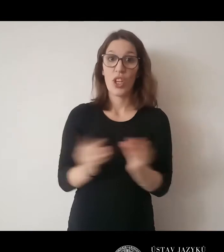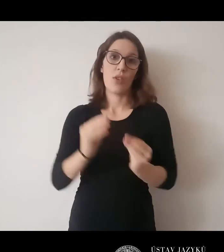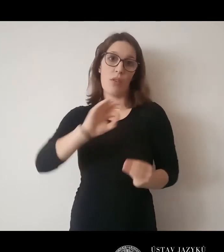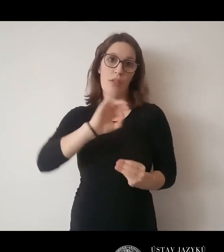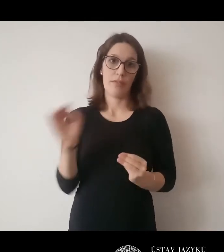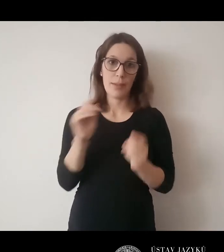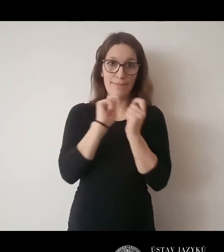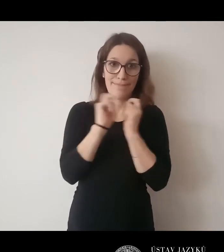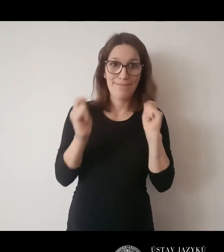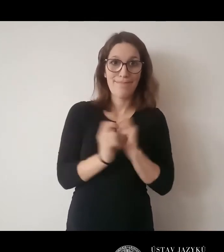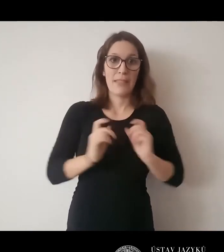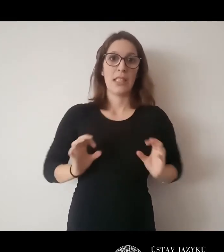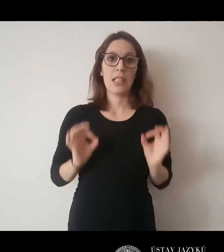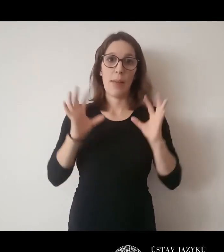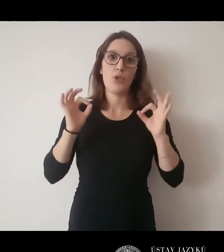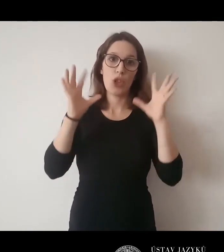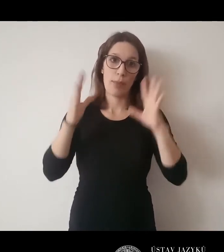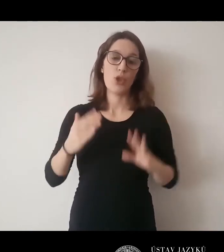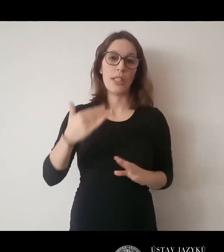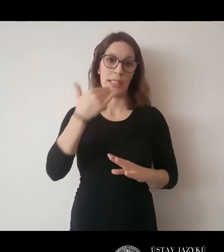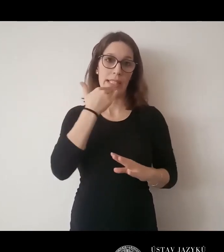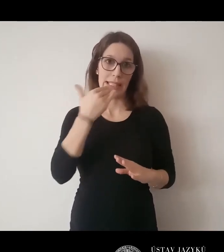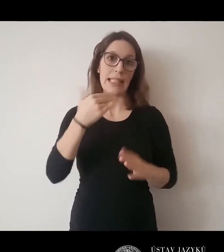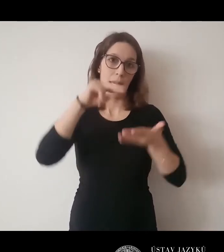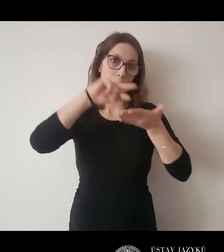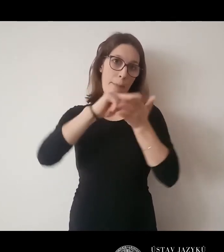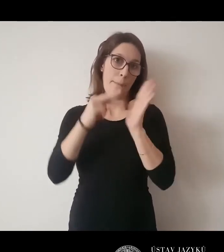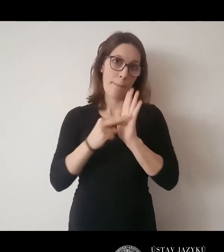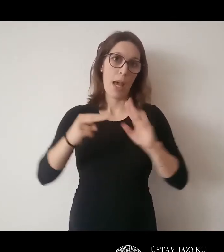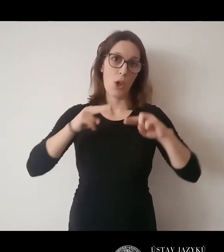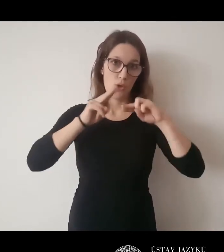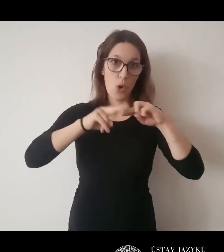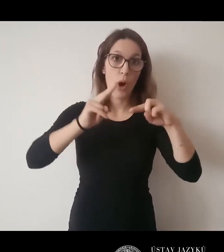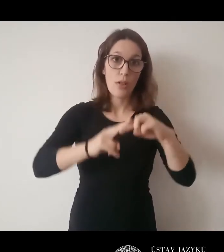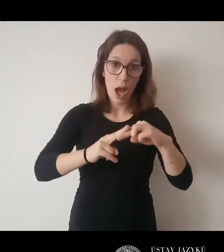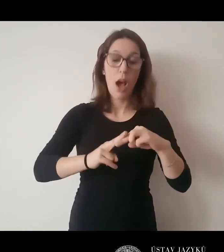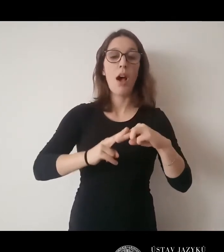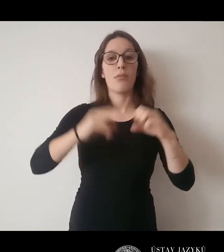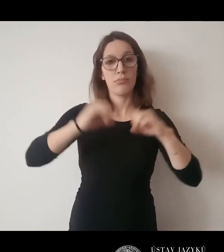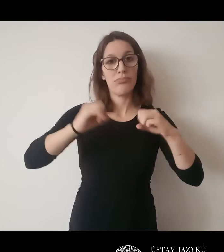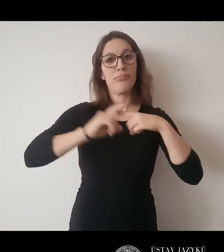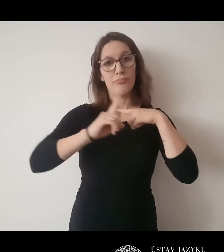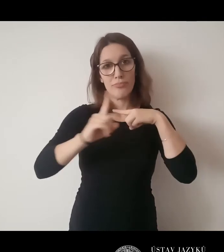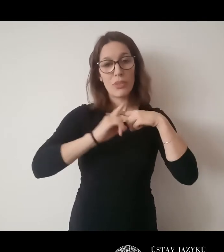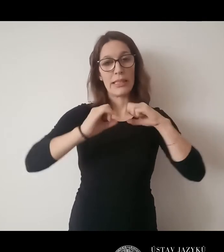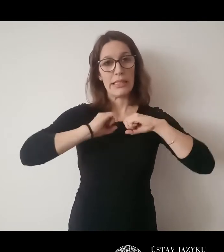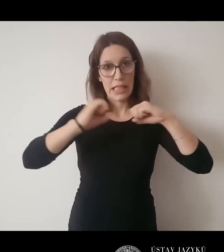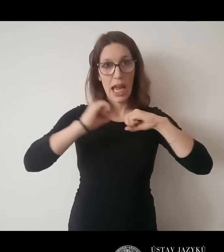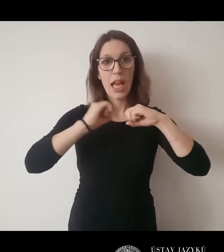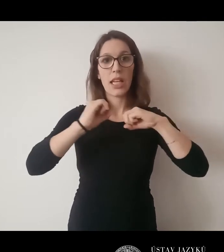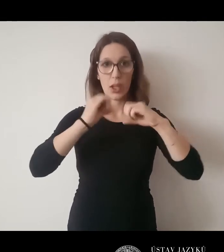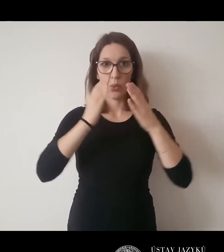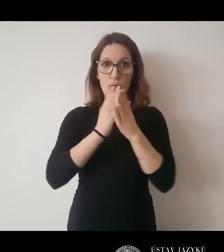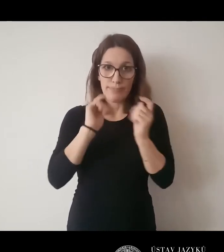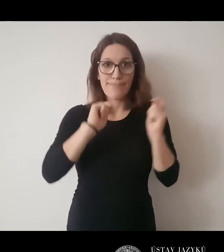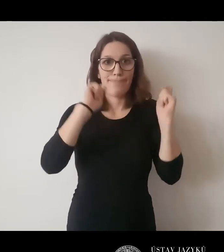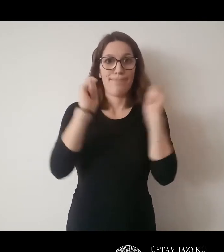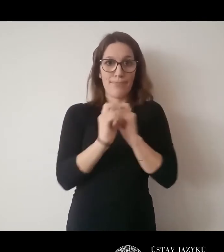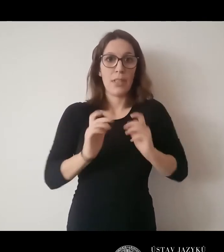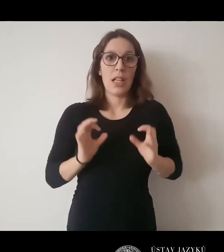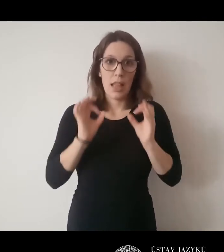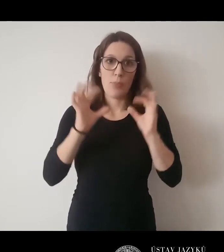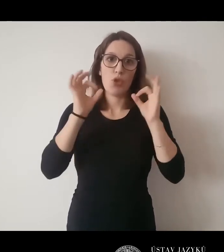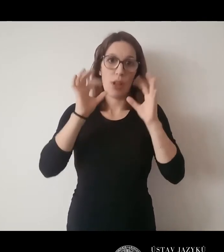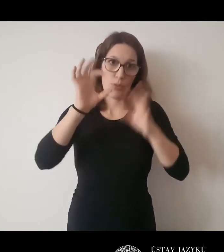tak samozřejmě i u pacientů mladšího věku. Takže to jsou určité vybrané diagnózy, u kterých může EEG